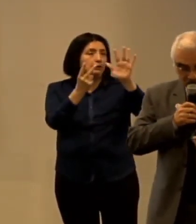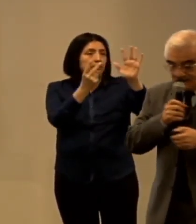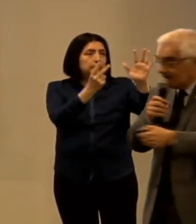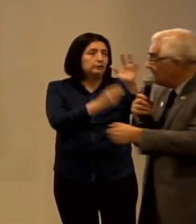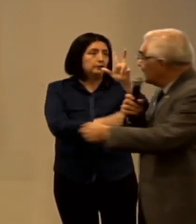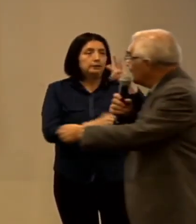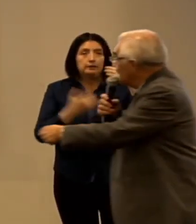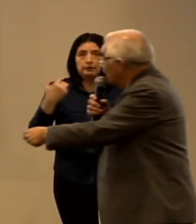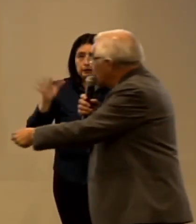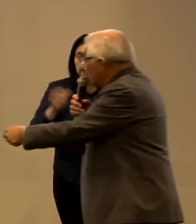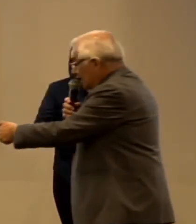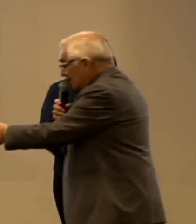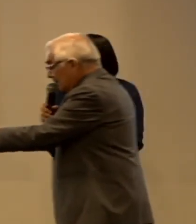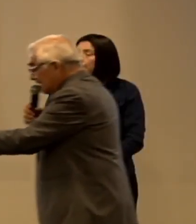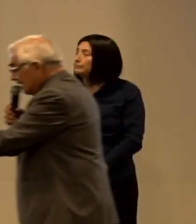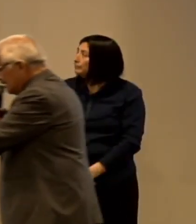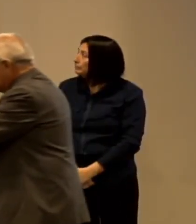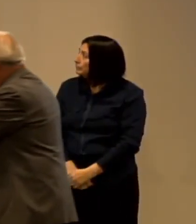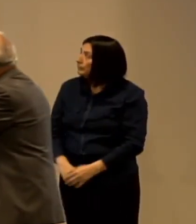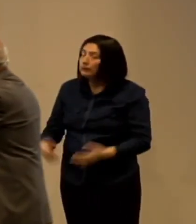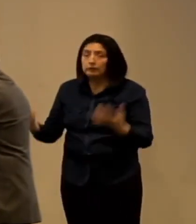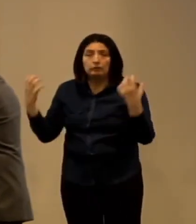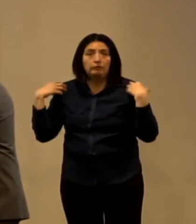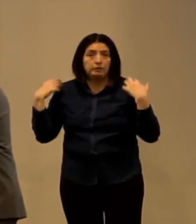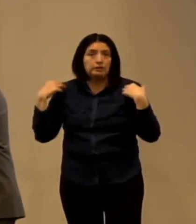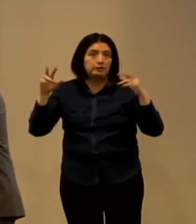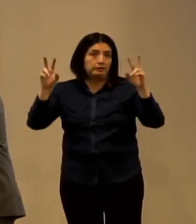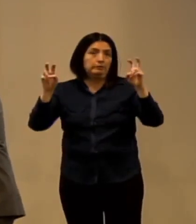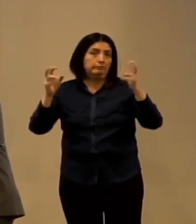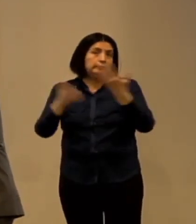la Dirección de Discapacidad.